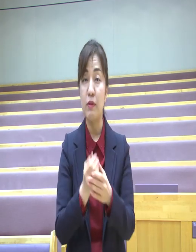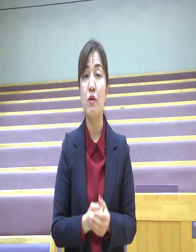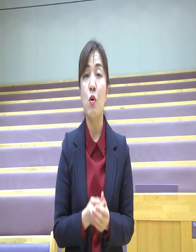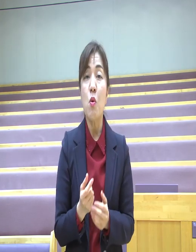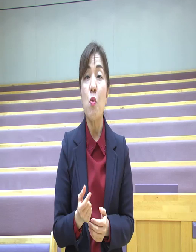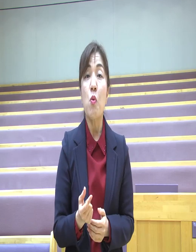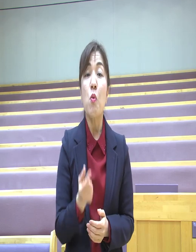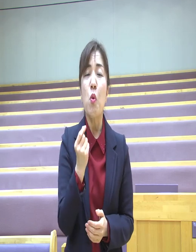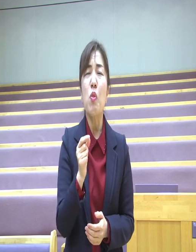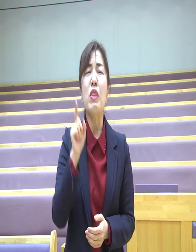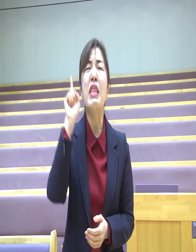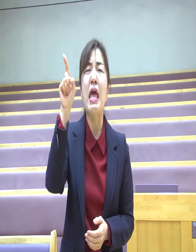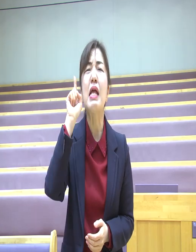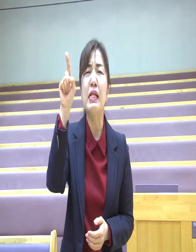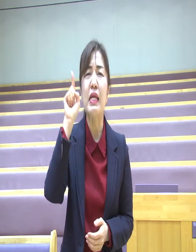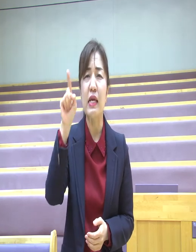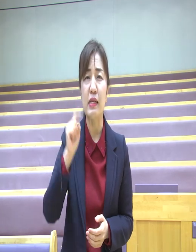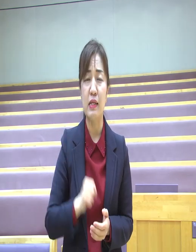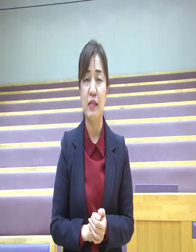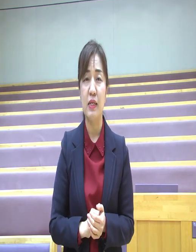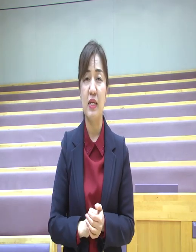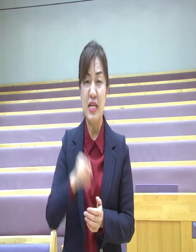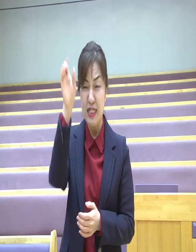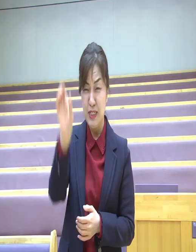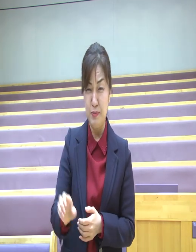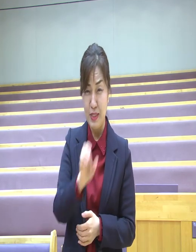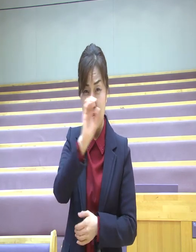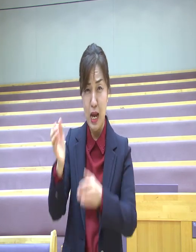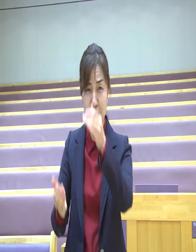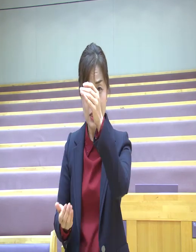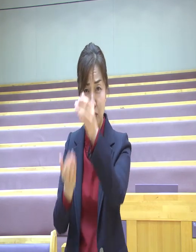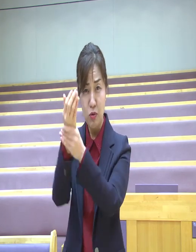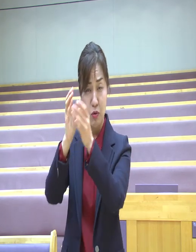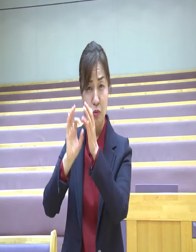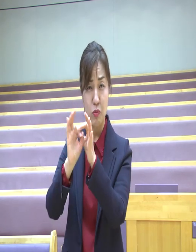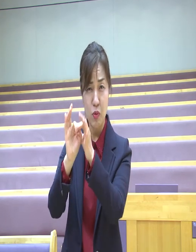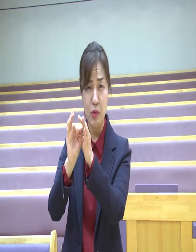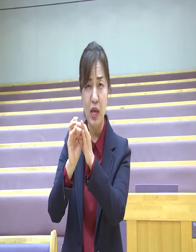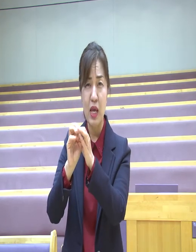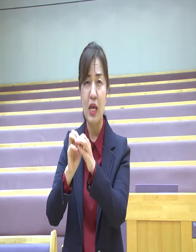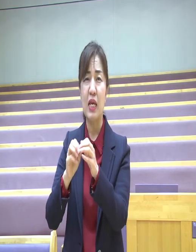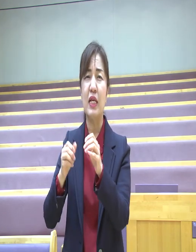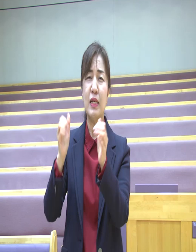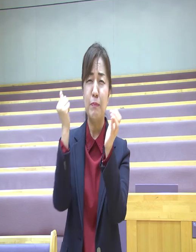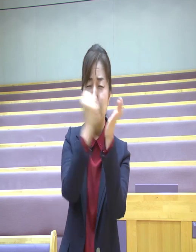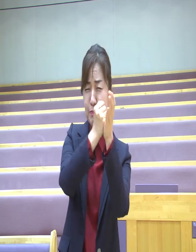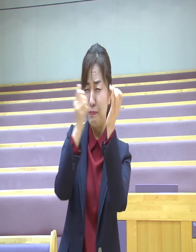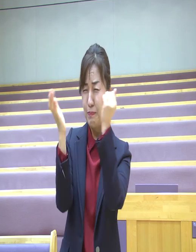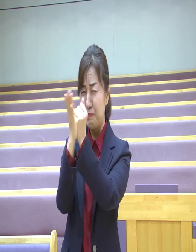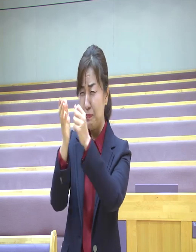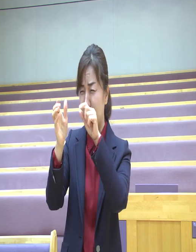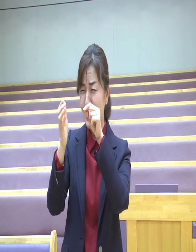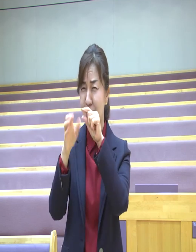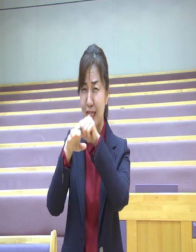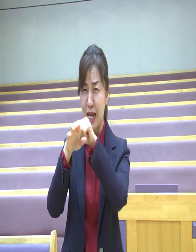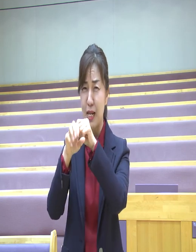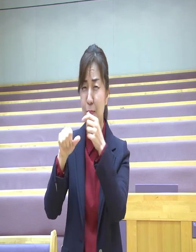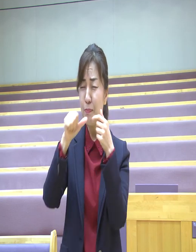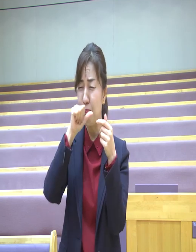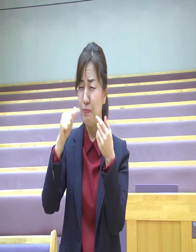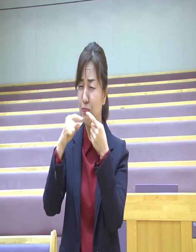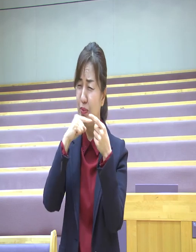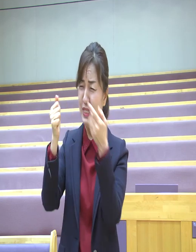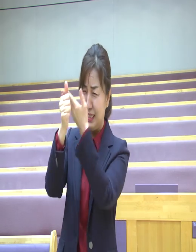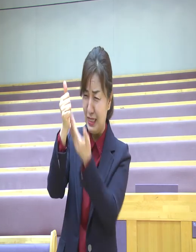곧 이제 내일 있게 되어질 그 십자가의 사건을 통해 찢겨질 살과